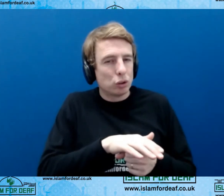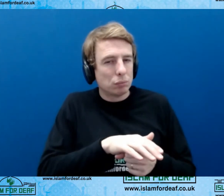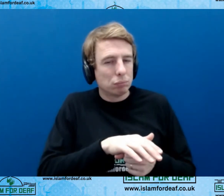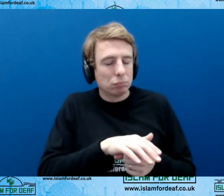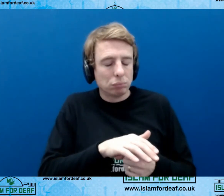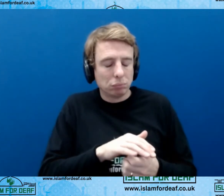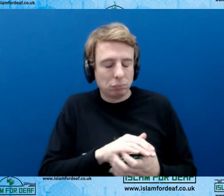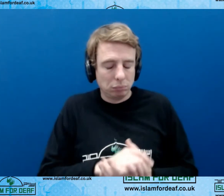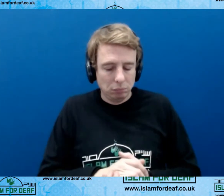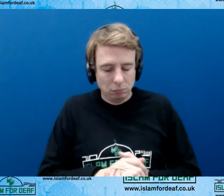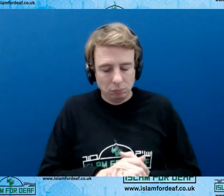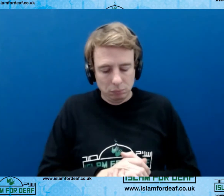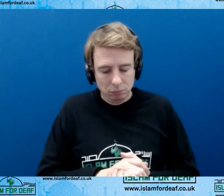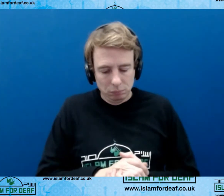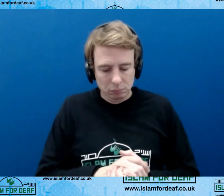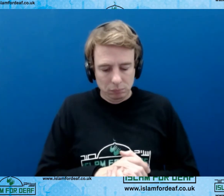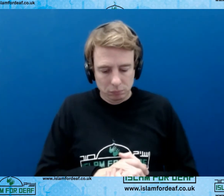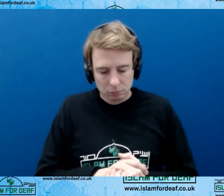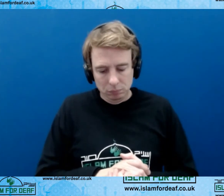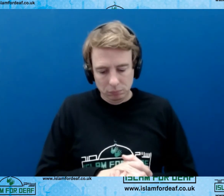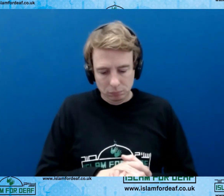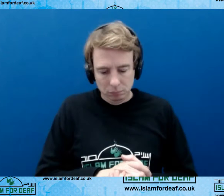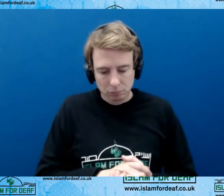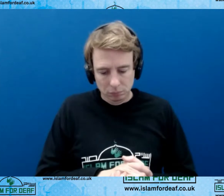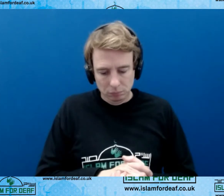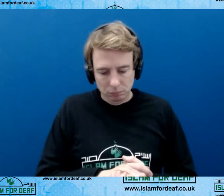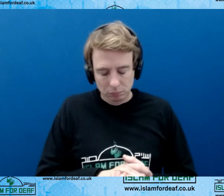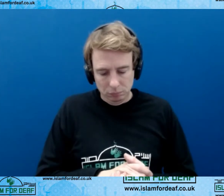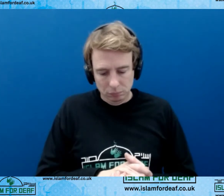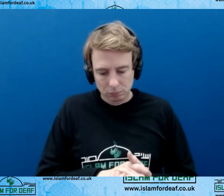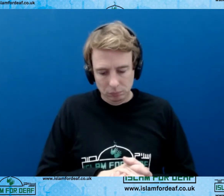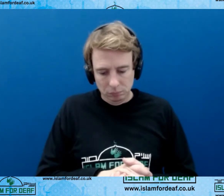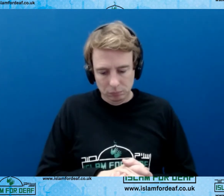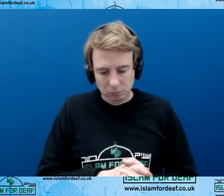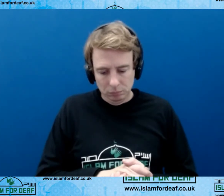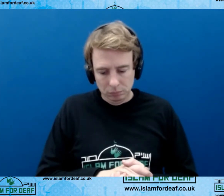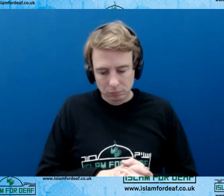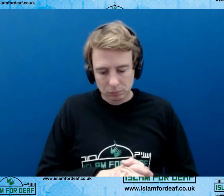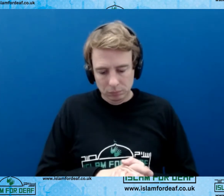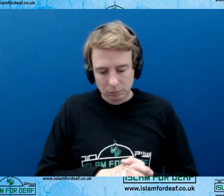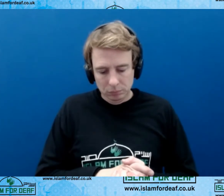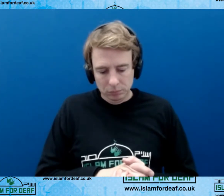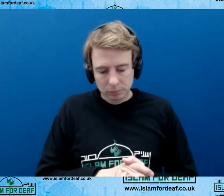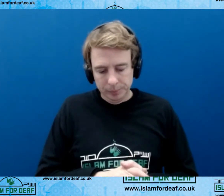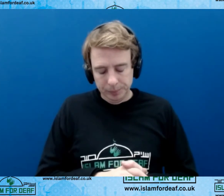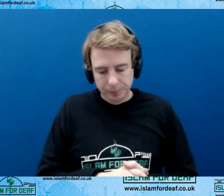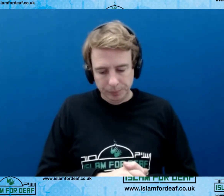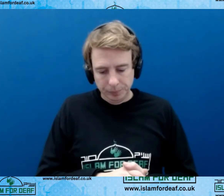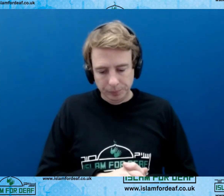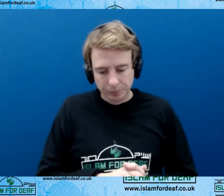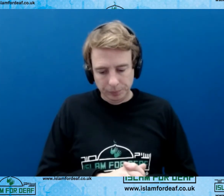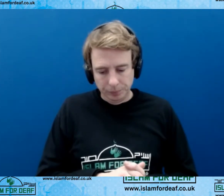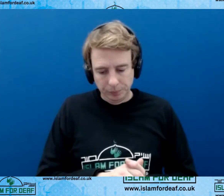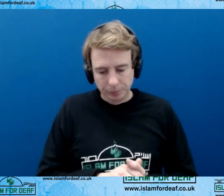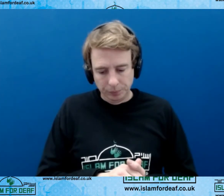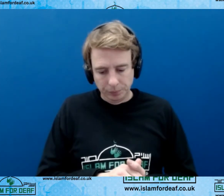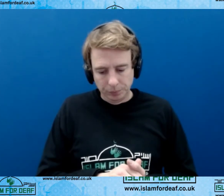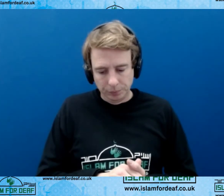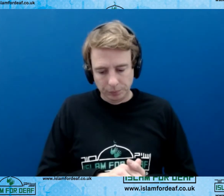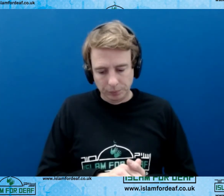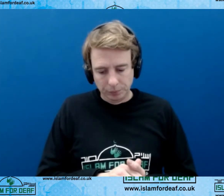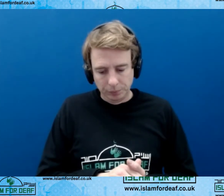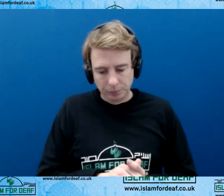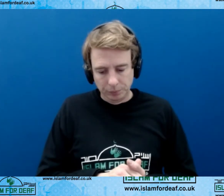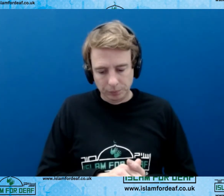عنقها حبل من مسد أي حبل من حديد مطوق على عنقها ورقبتها